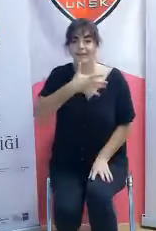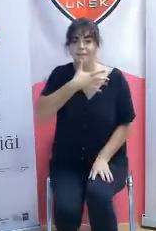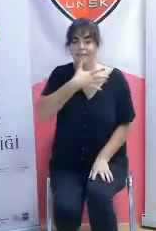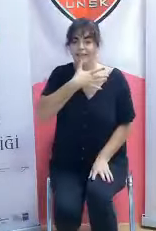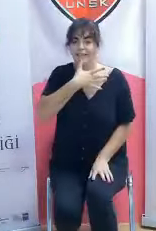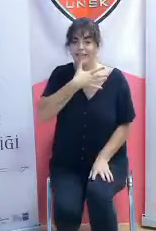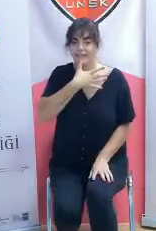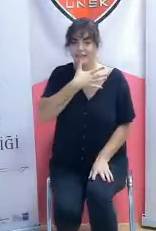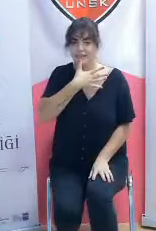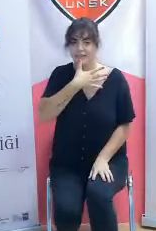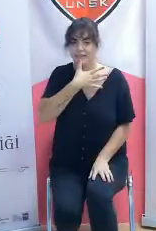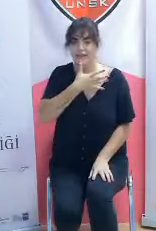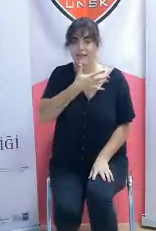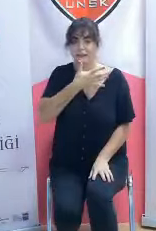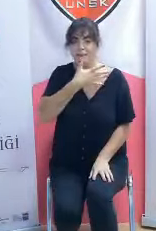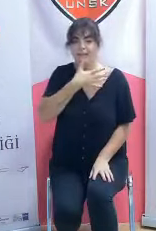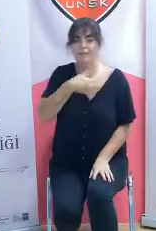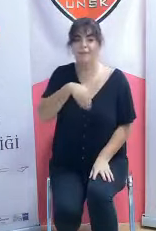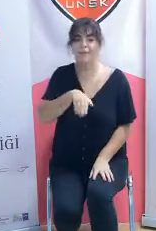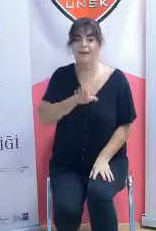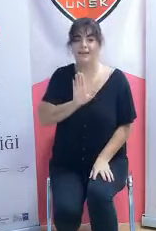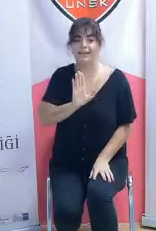Bilmek. Bilmemek.